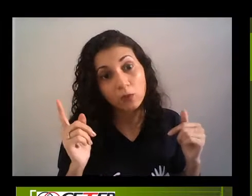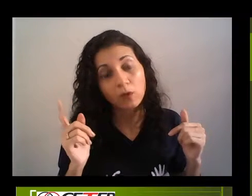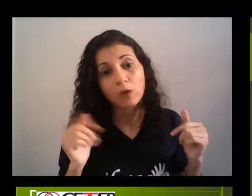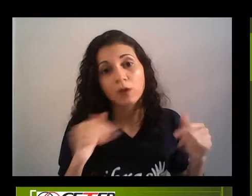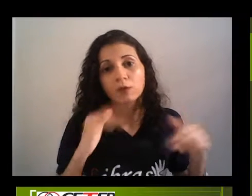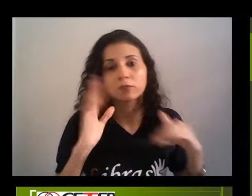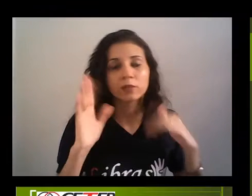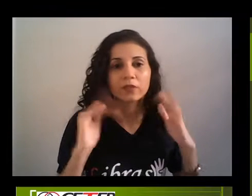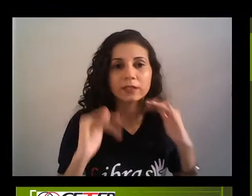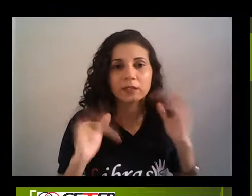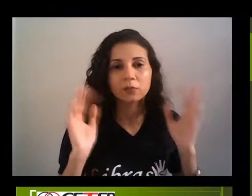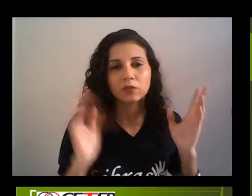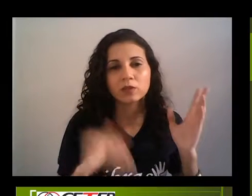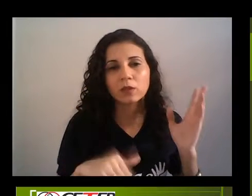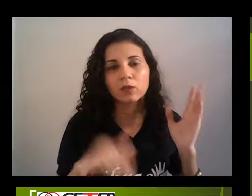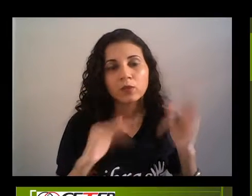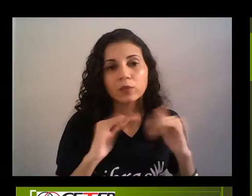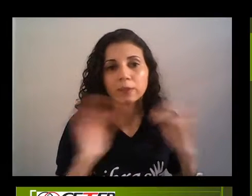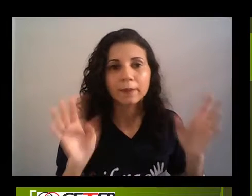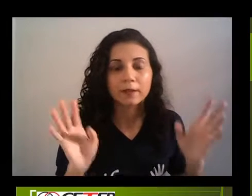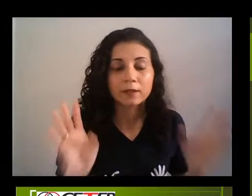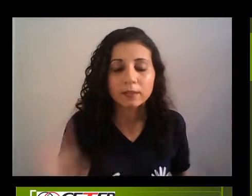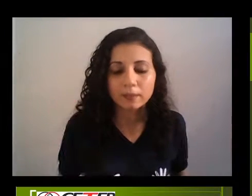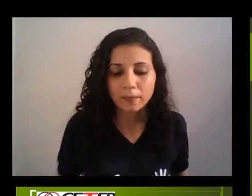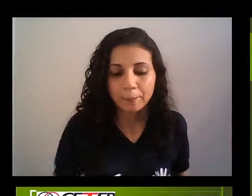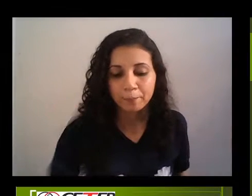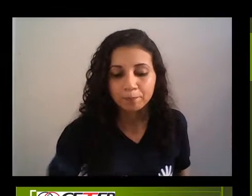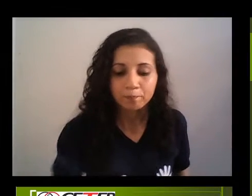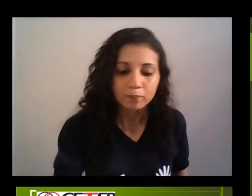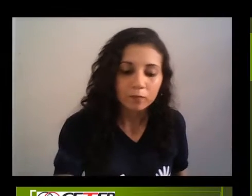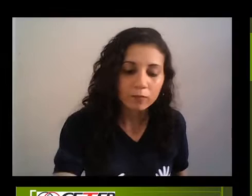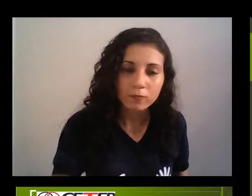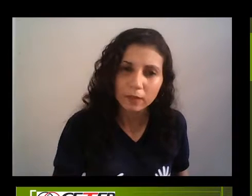unilateral, teve essa diminuição ou essa perda